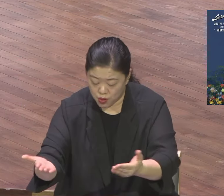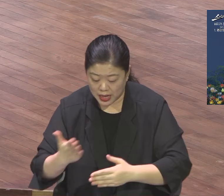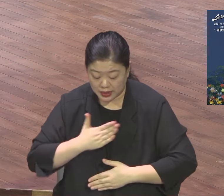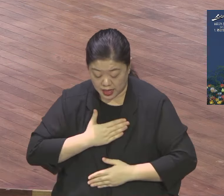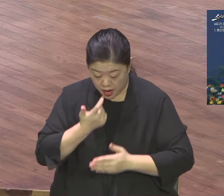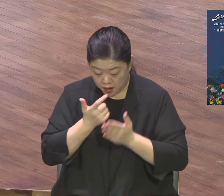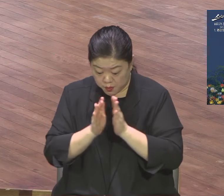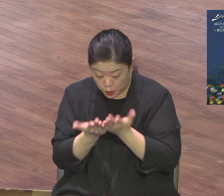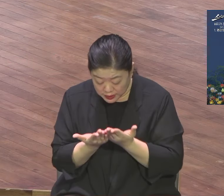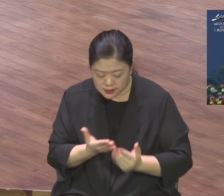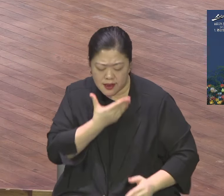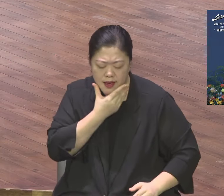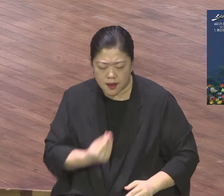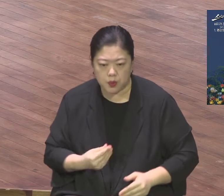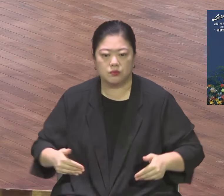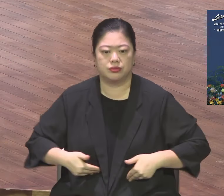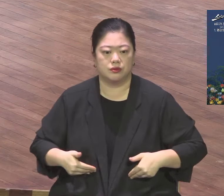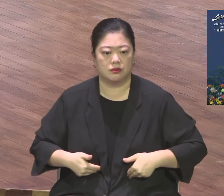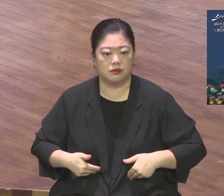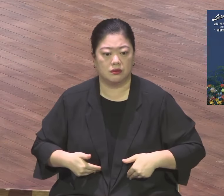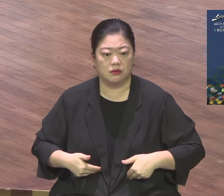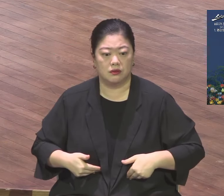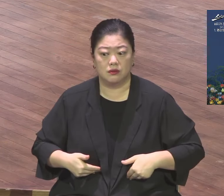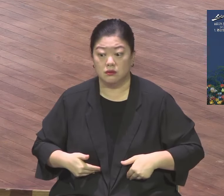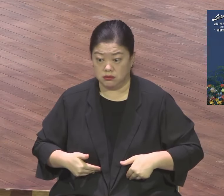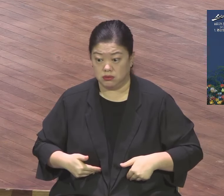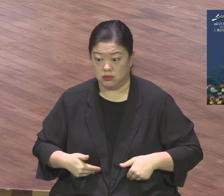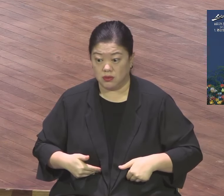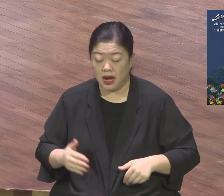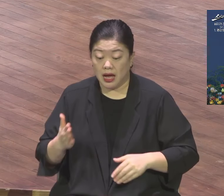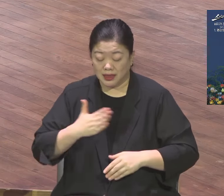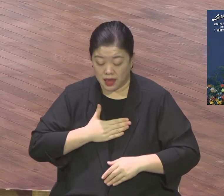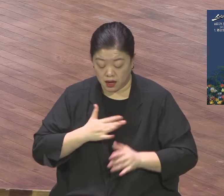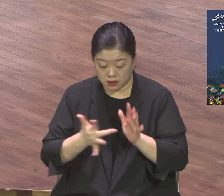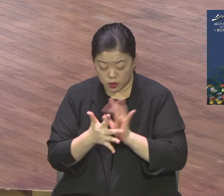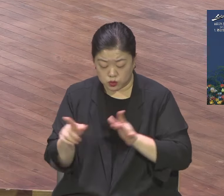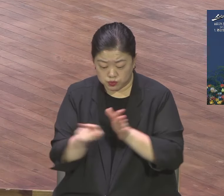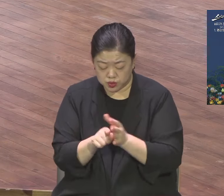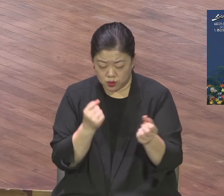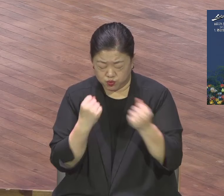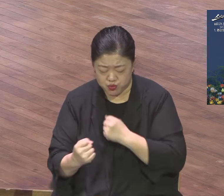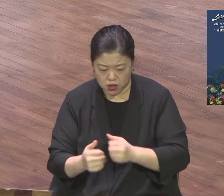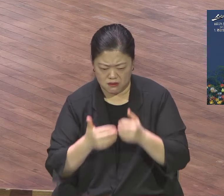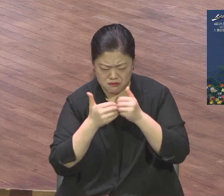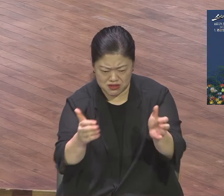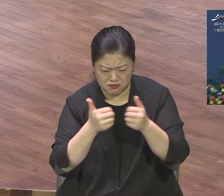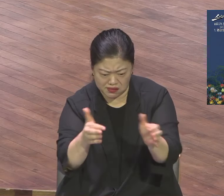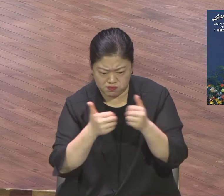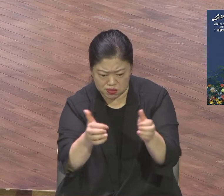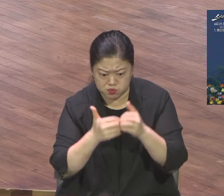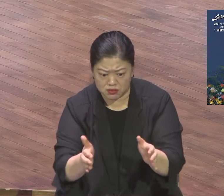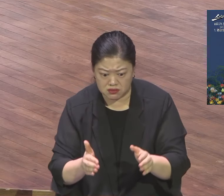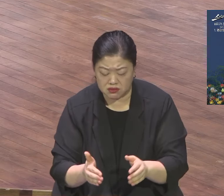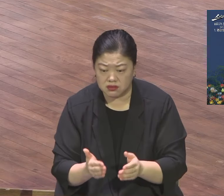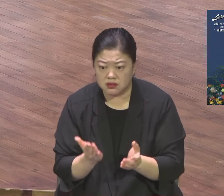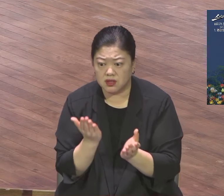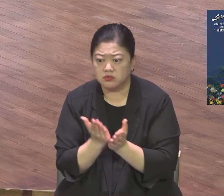하나님께 영광 돌리는 삶, 이웃에게 기쁨을 주는 삶, 자기 자신에게는 행복이 넘치는 삶.